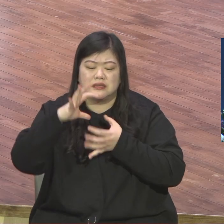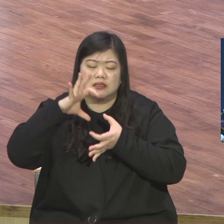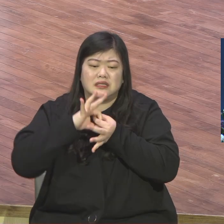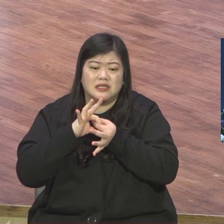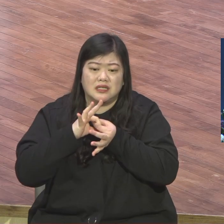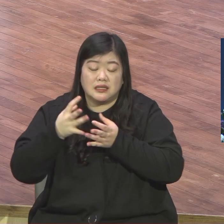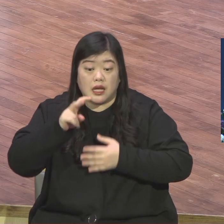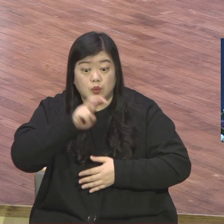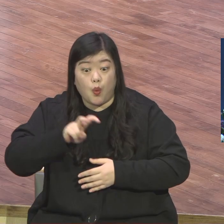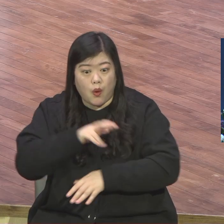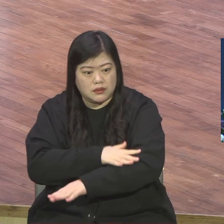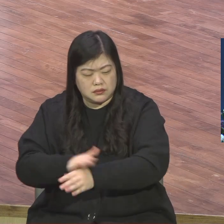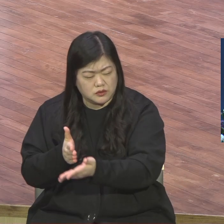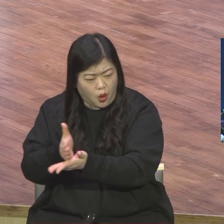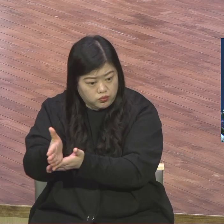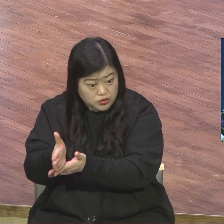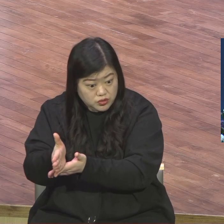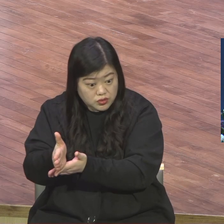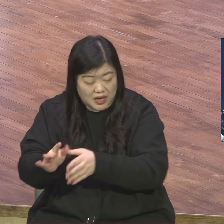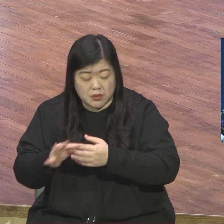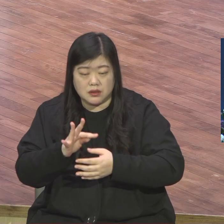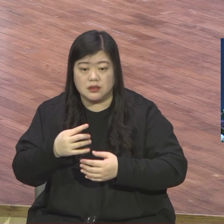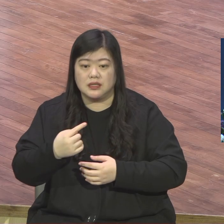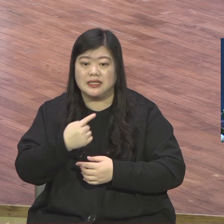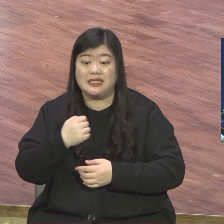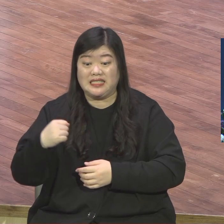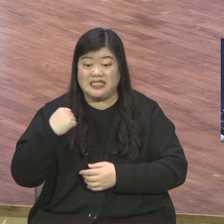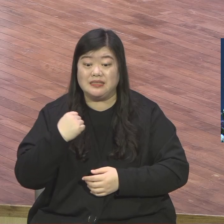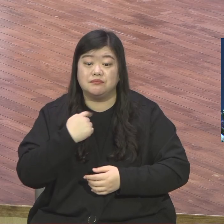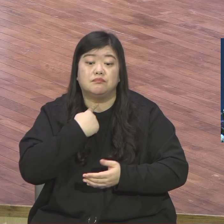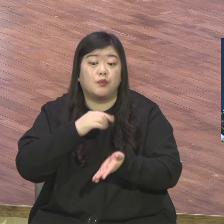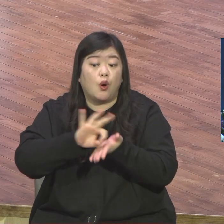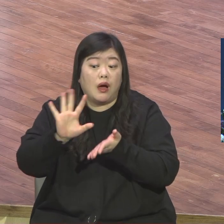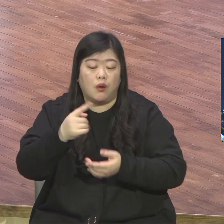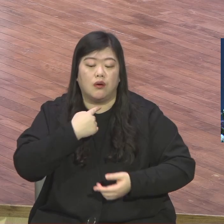가지가 좋다니까. 여러 가지가 좋아요. 여러 가지.